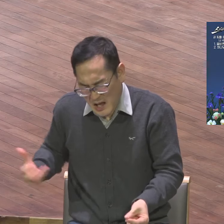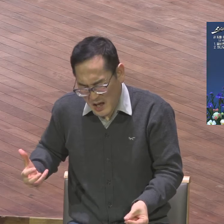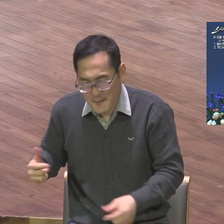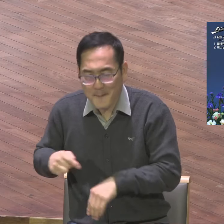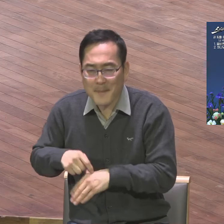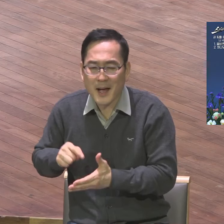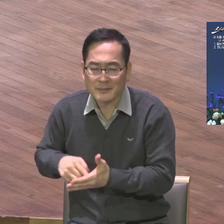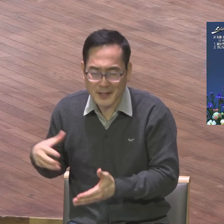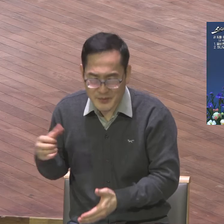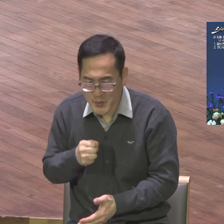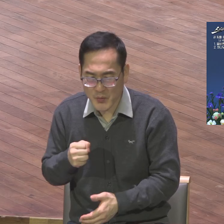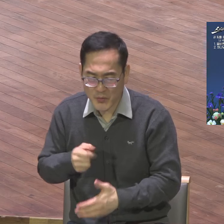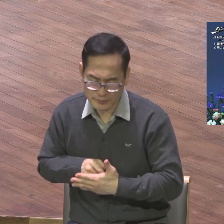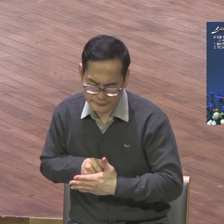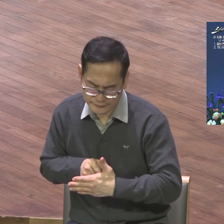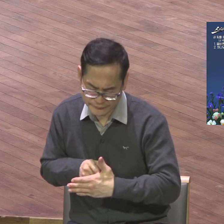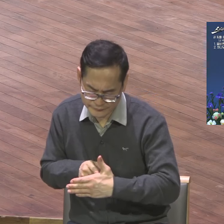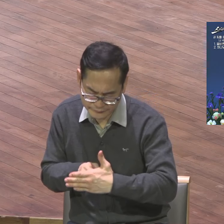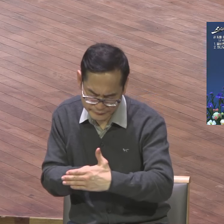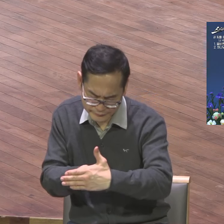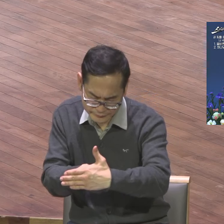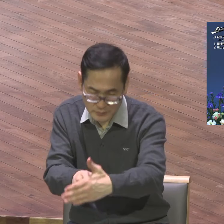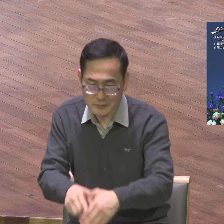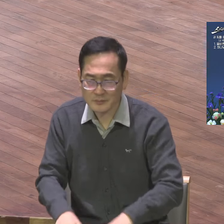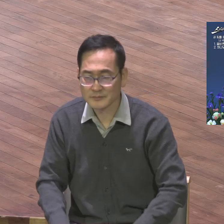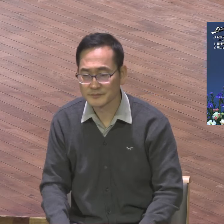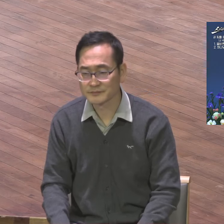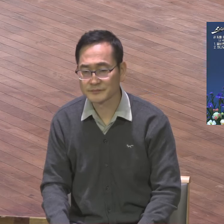지금까지 달려왔습니다.